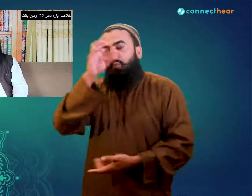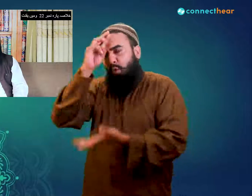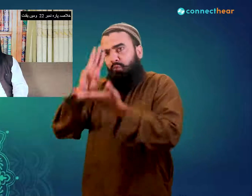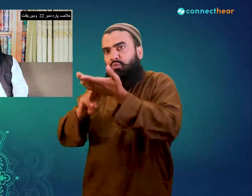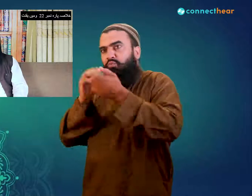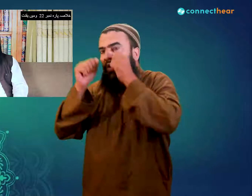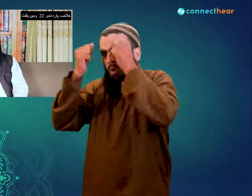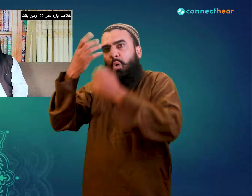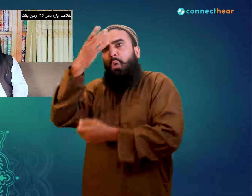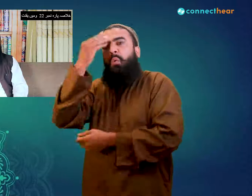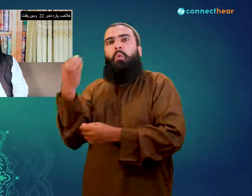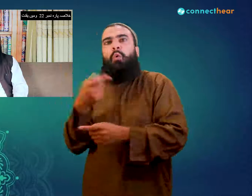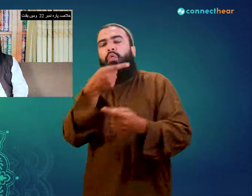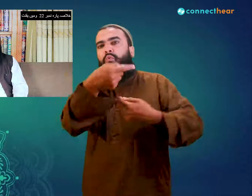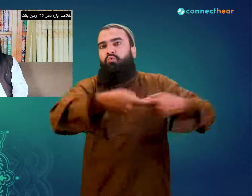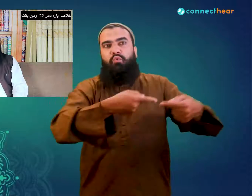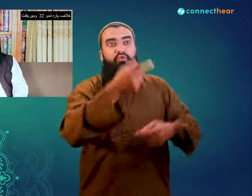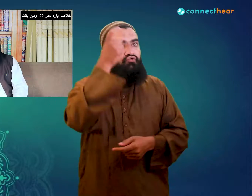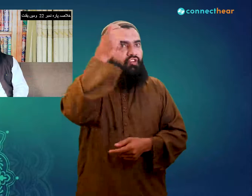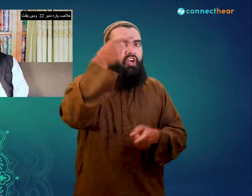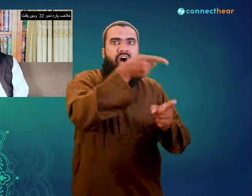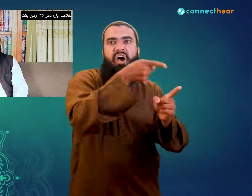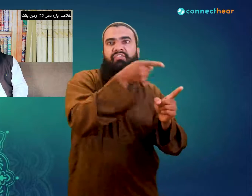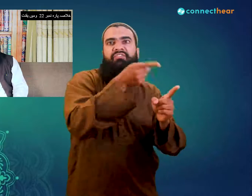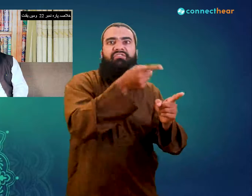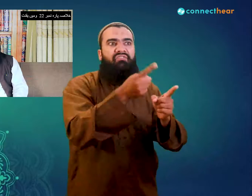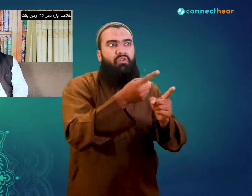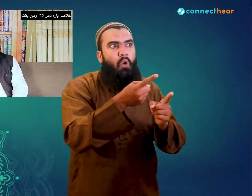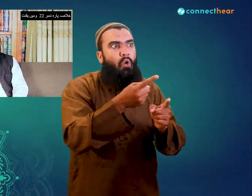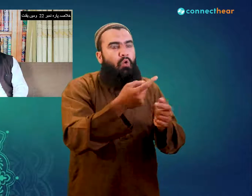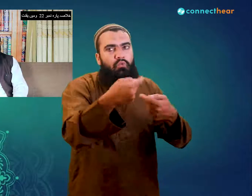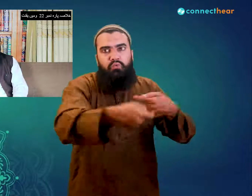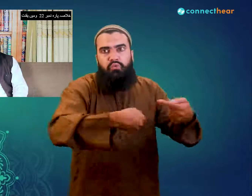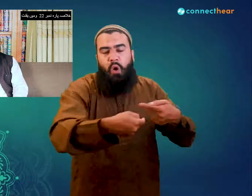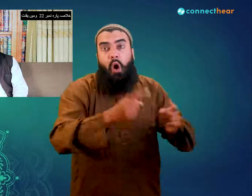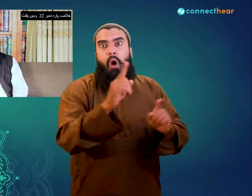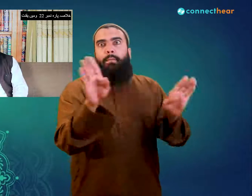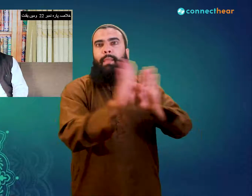اور اس کے وار کو سمجھ کر اپنے آپ کو اس سے بچانے کی کوشش کرو۔